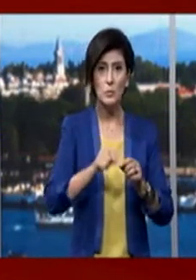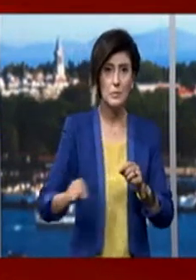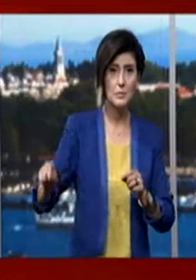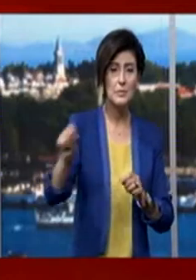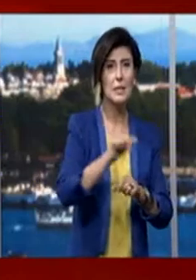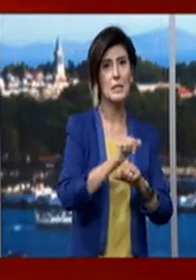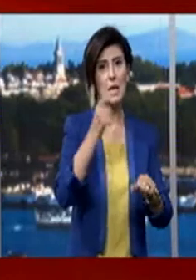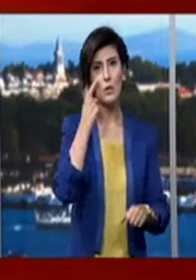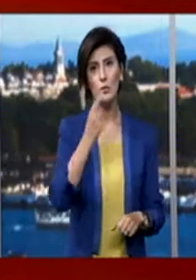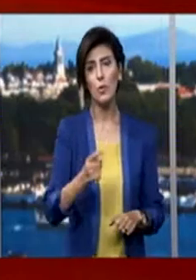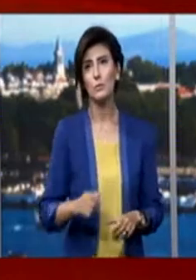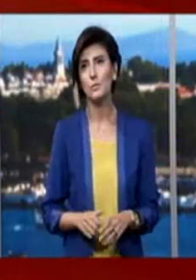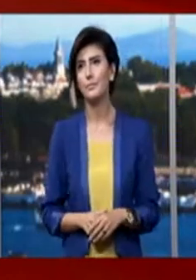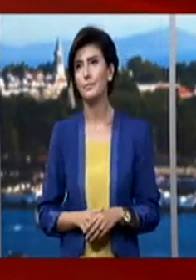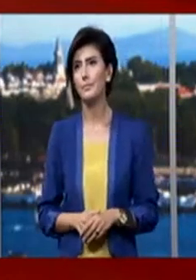zarar gördü.